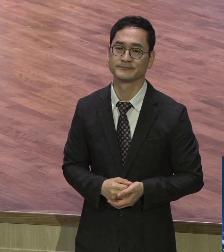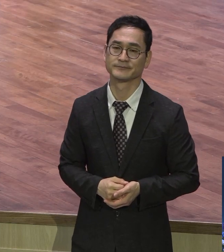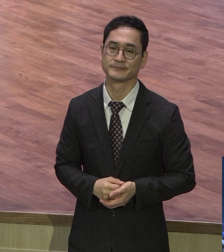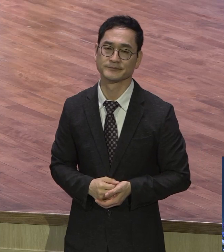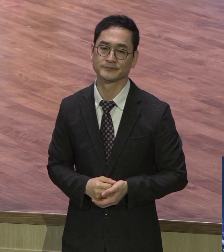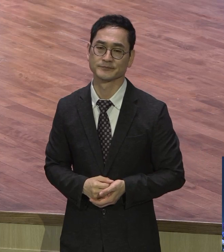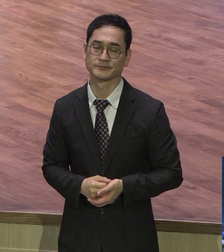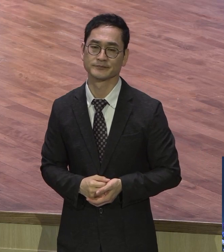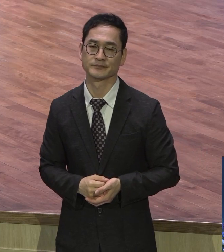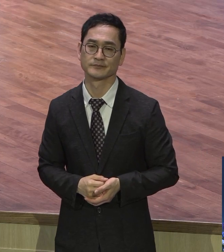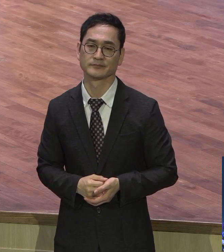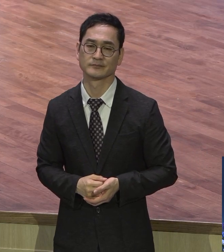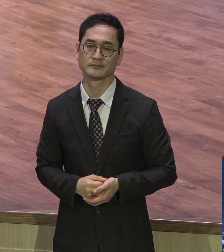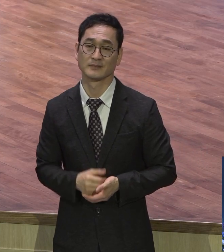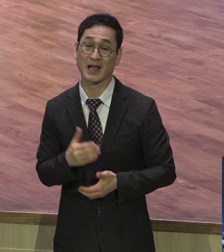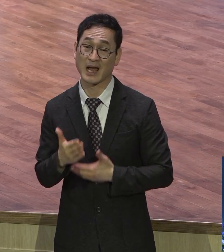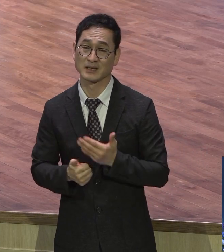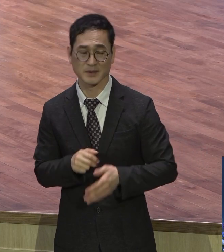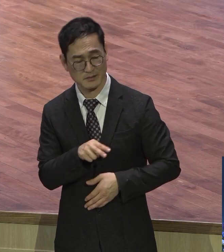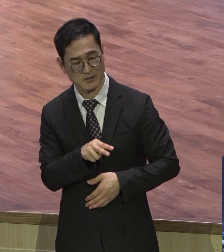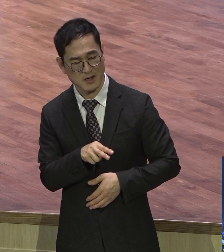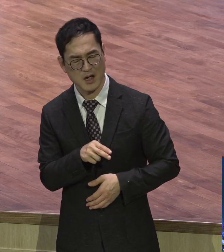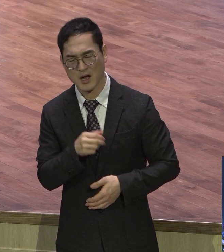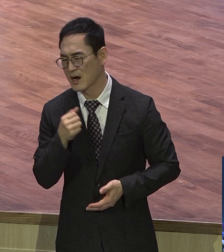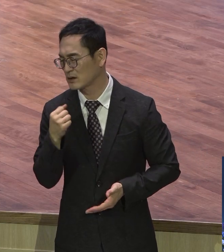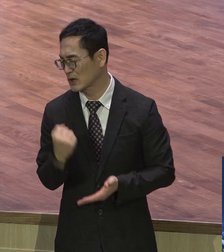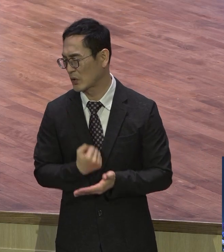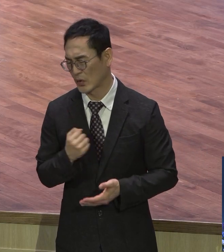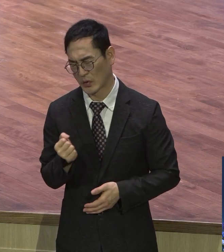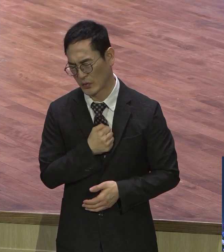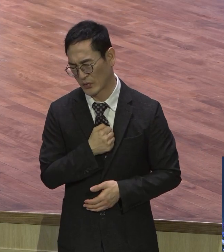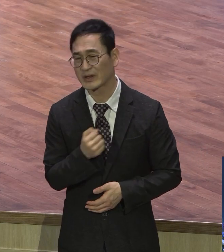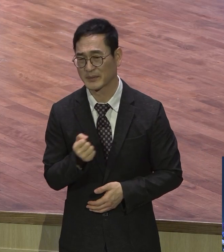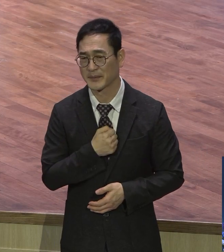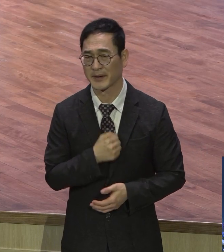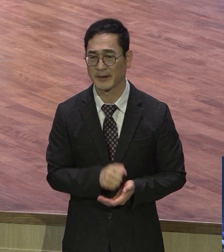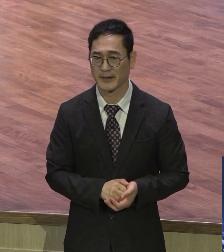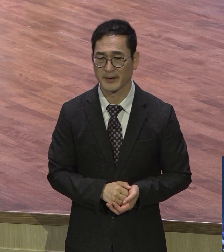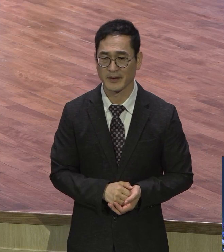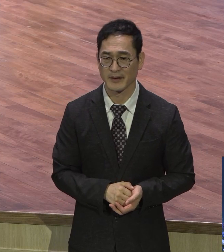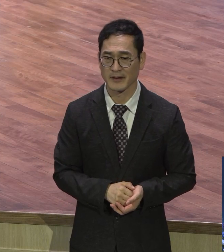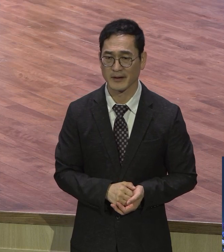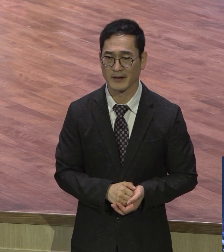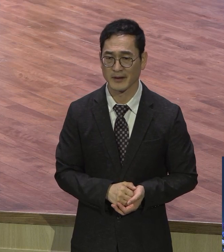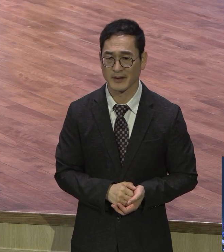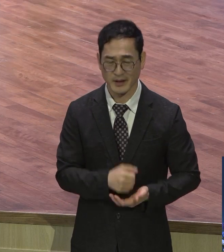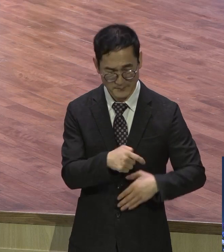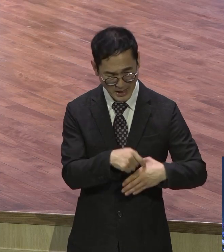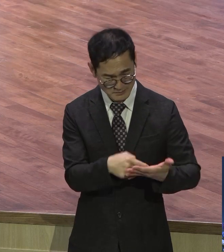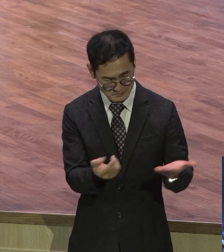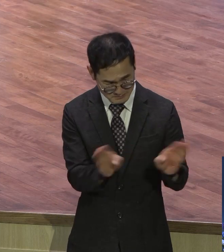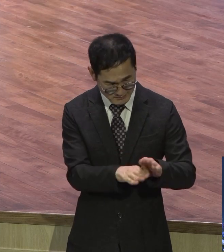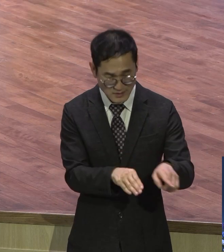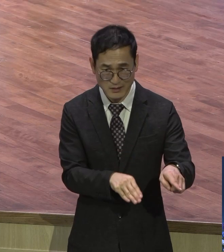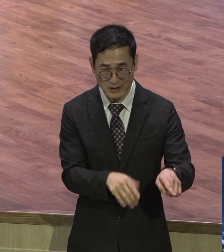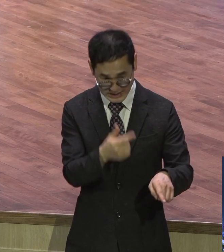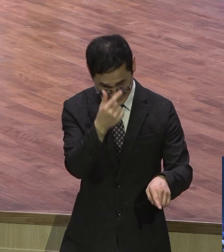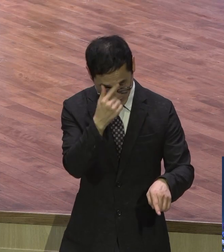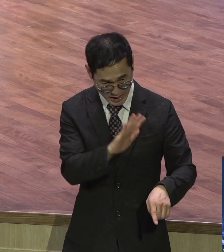하나님의 안타까움 하나님의 언약적 한이들이 있어요 기도 안해요